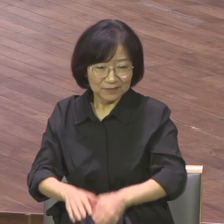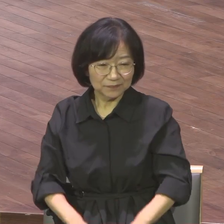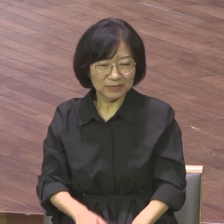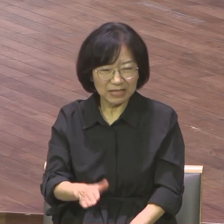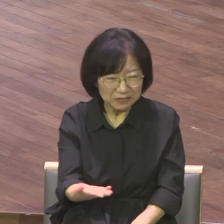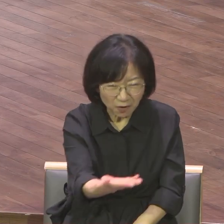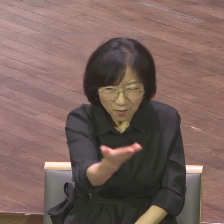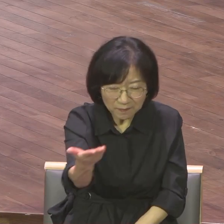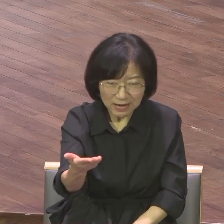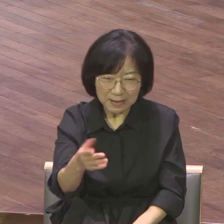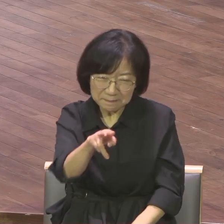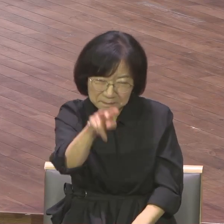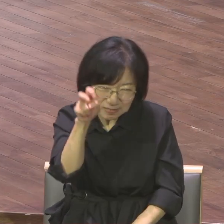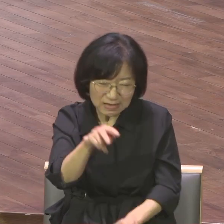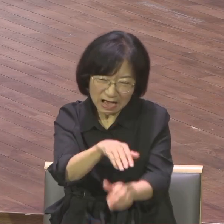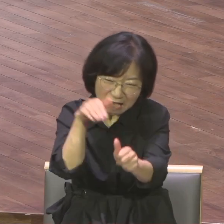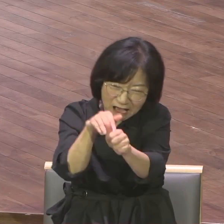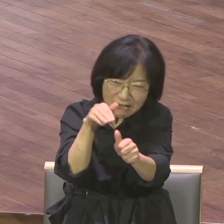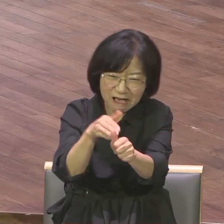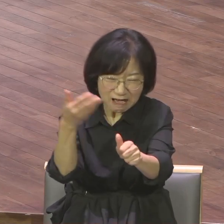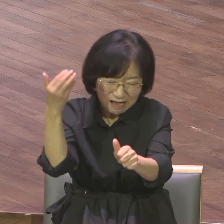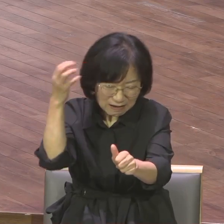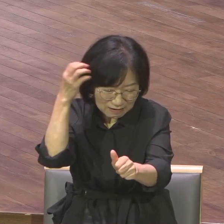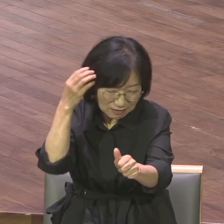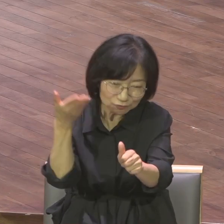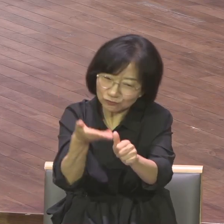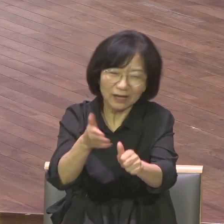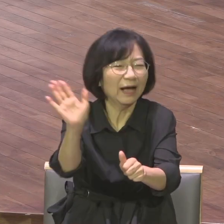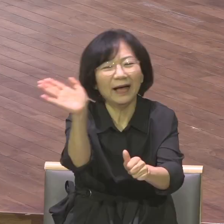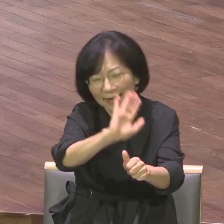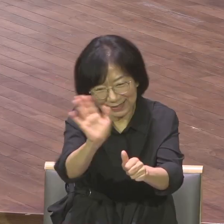장난삼아 고난을 하게 하신 분이 아니시라고요.